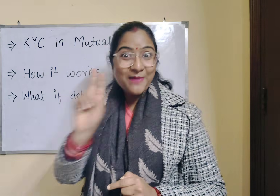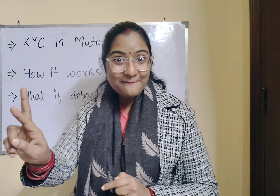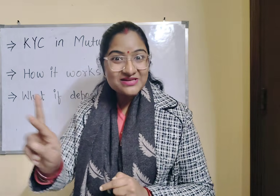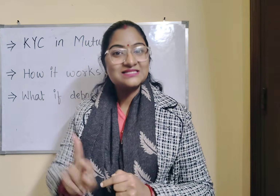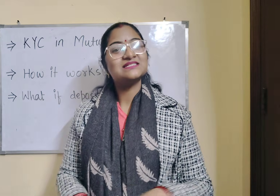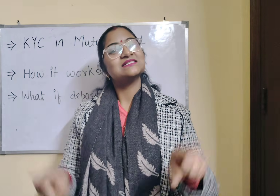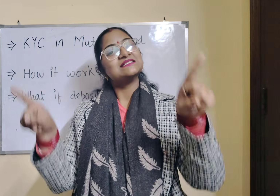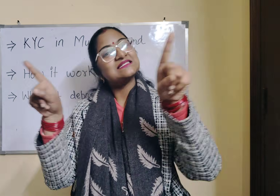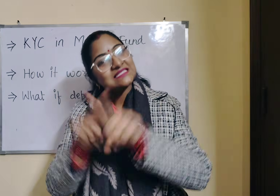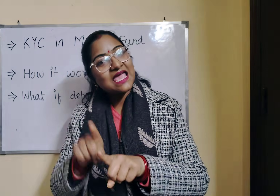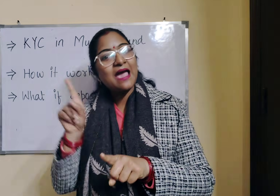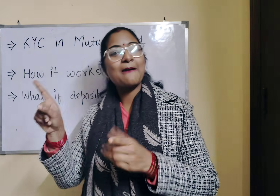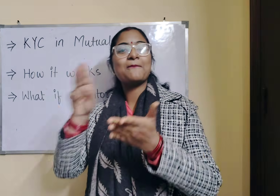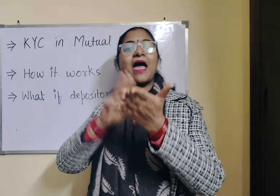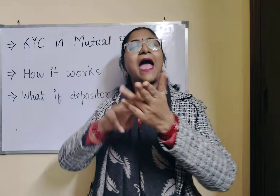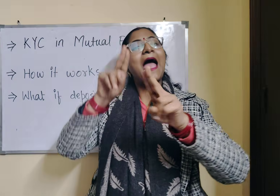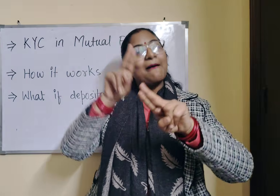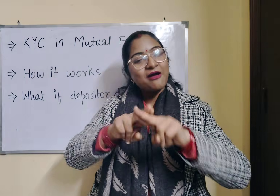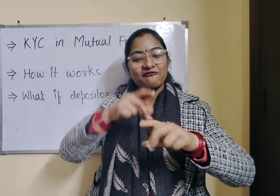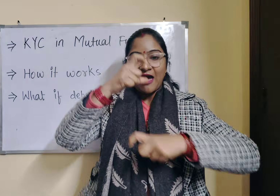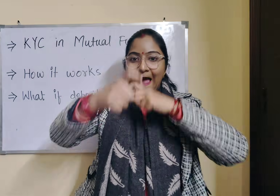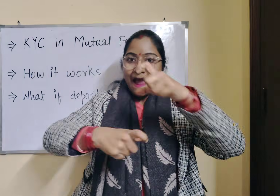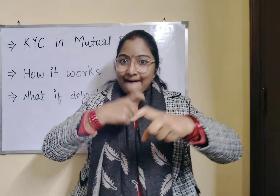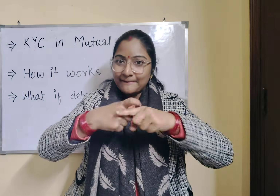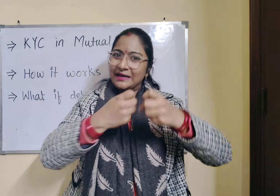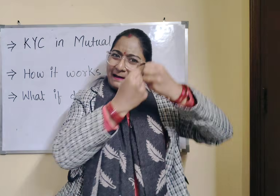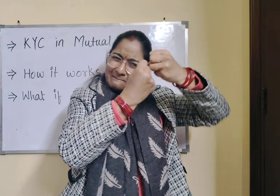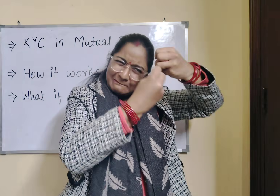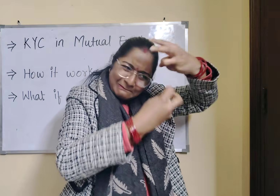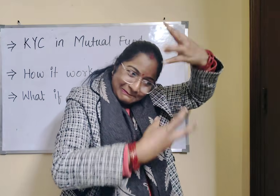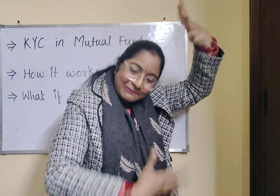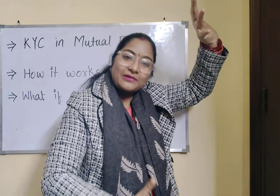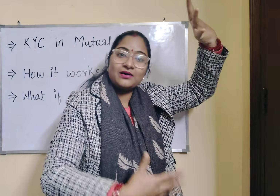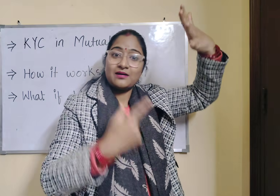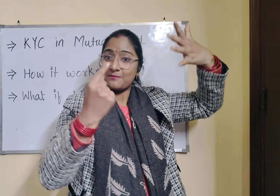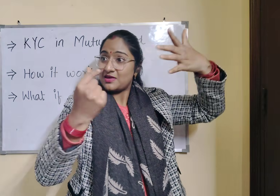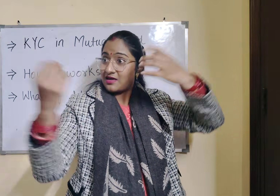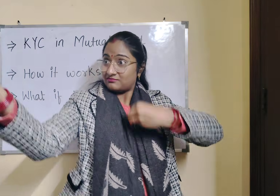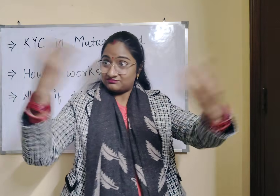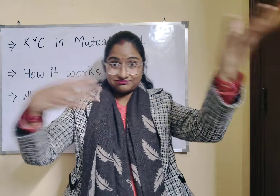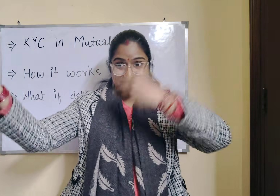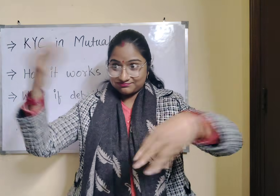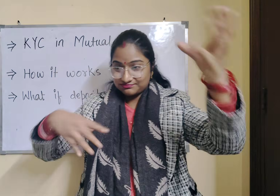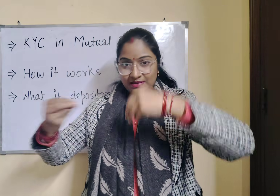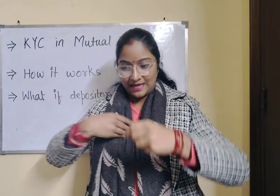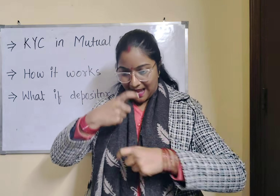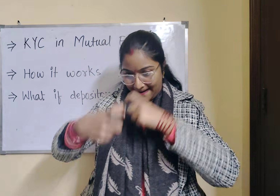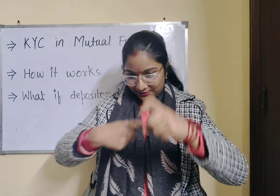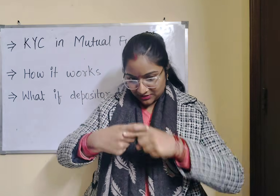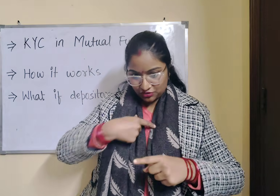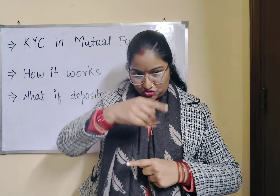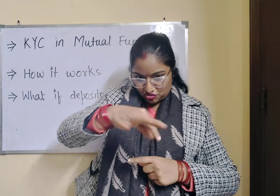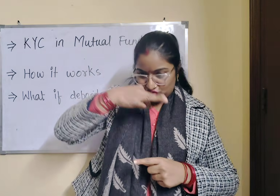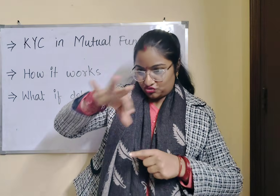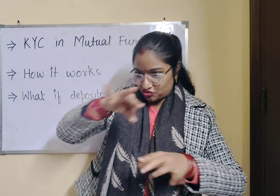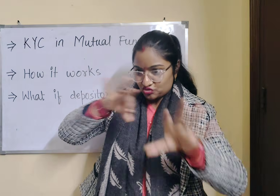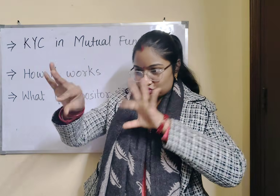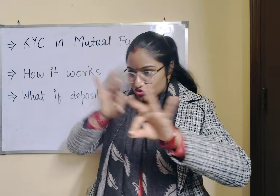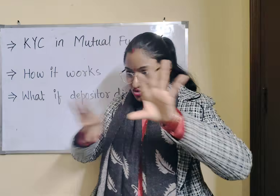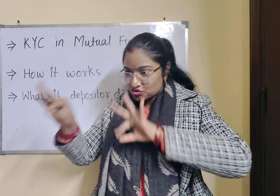कर रही हूँ, साथ ही साथ उसका इंटरेस्ट भी देती हूँ। तो सेम ऐसे ही म्यूचुअल फंड भी काम करता है ना। लोग पैसे यहाँ पर इन्वेस्ट कर रहे